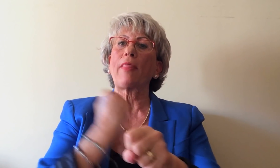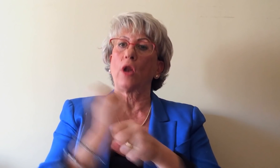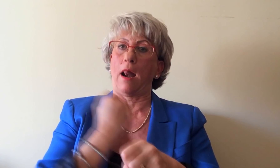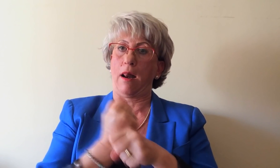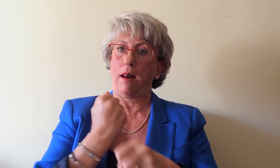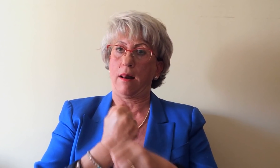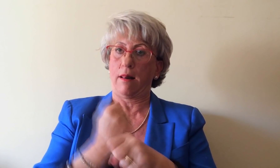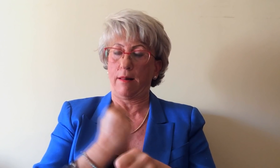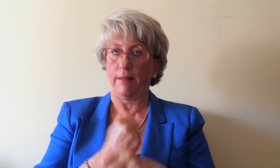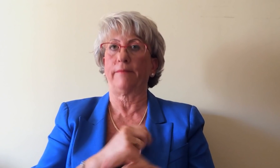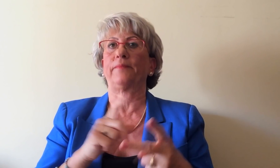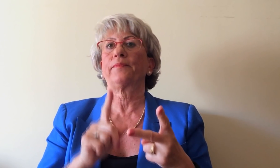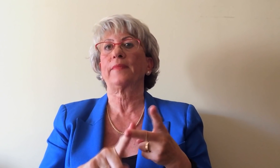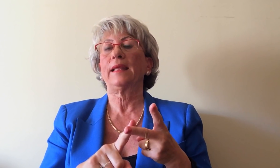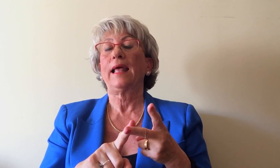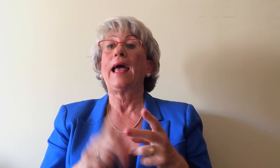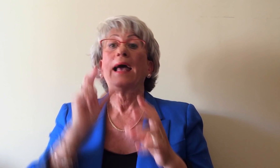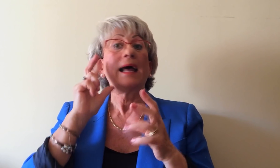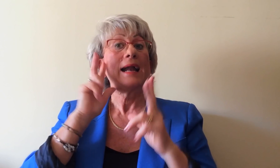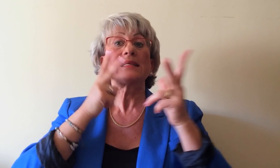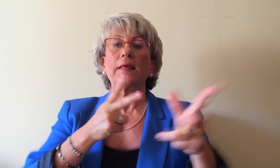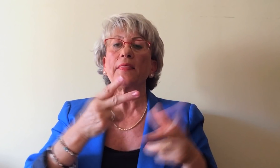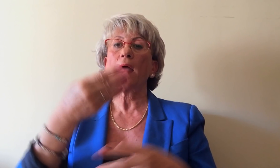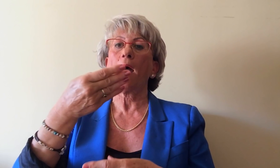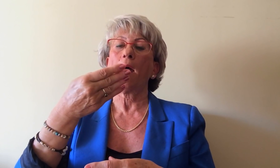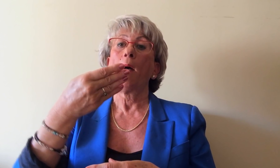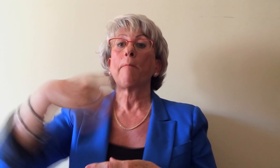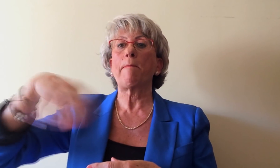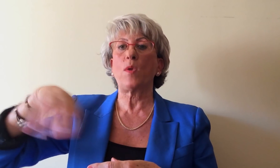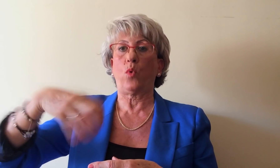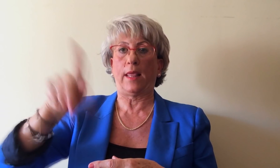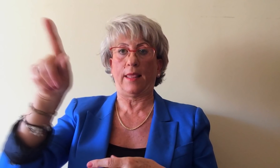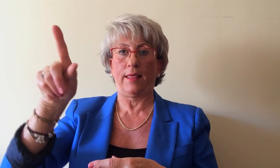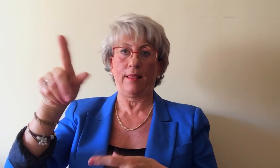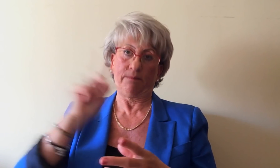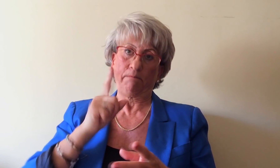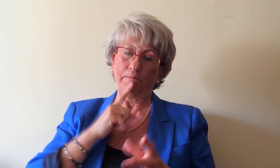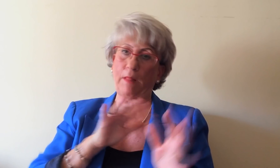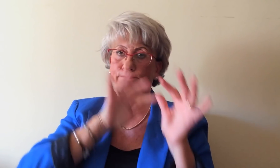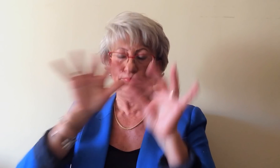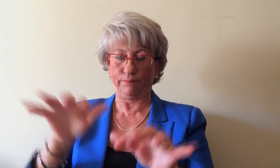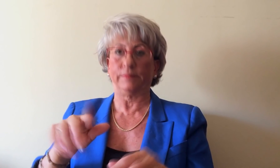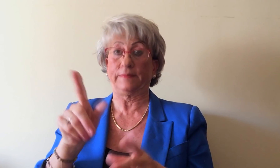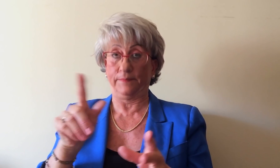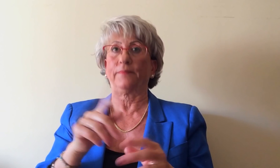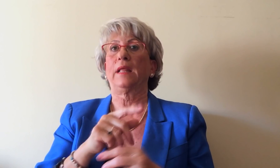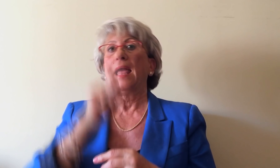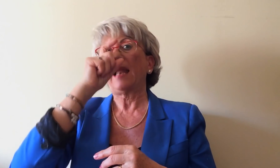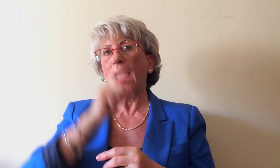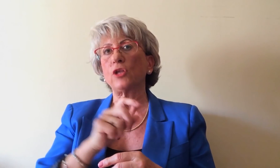les formacions ocupacionals. I des de l'any 2006, la residència Benviure de Sant Boi va començar a ser